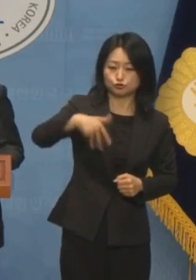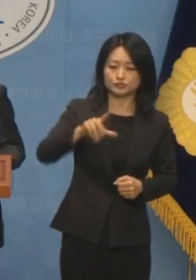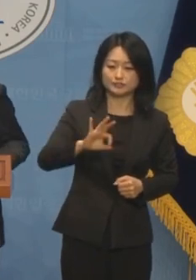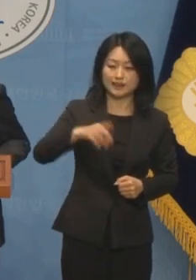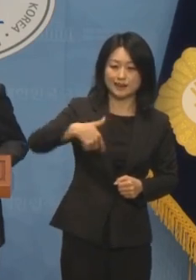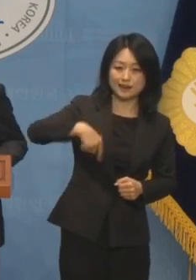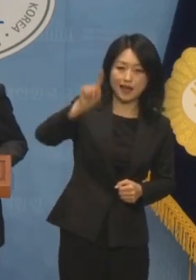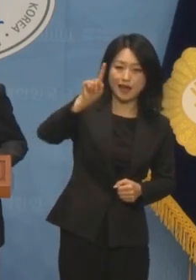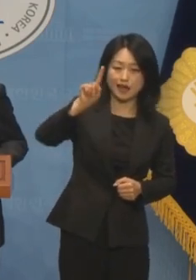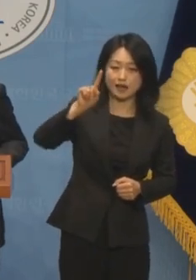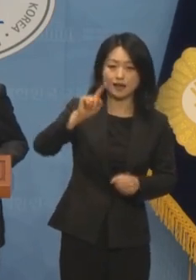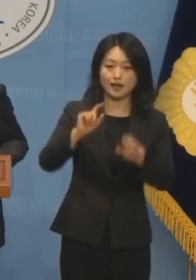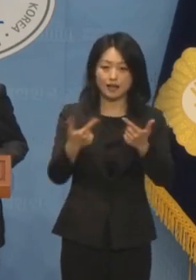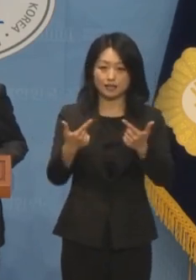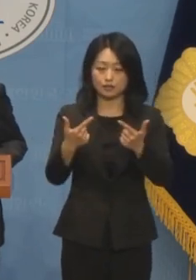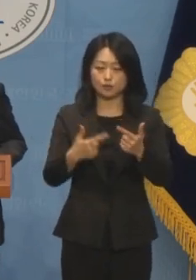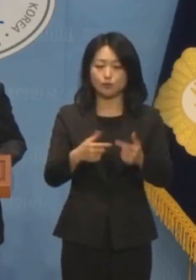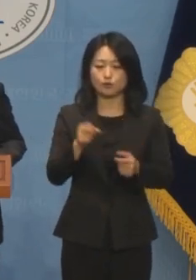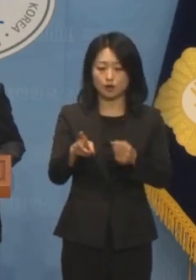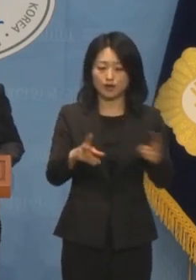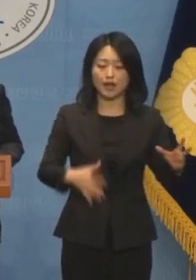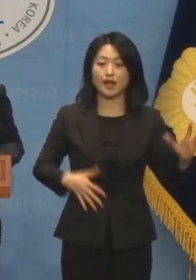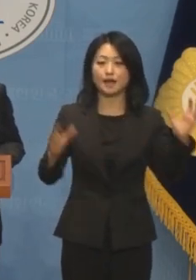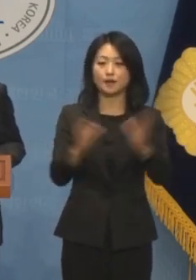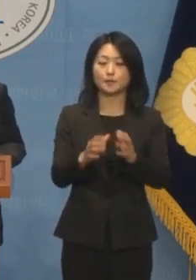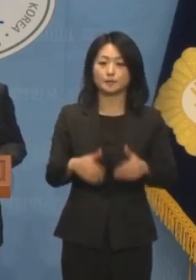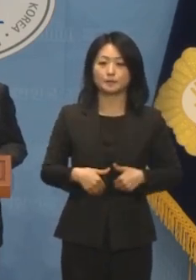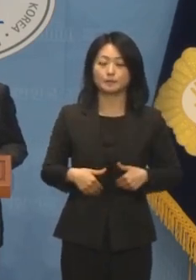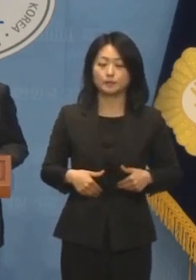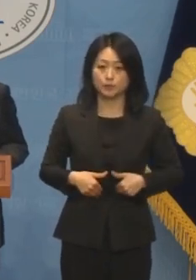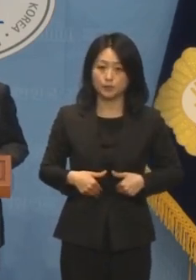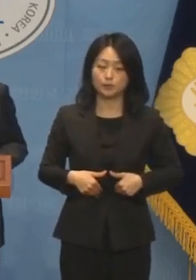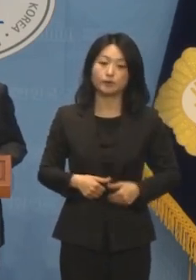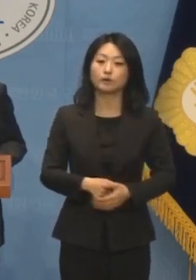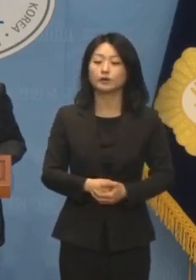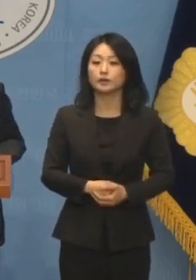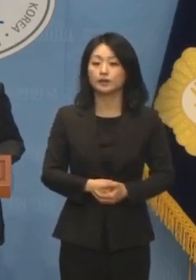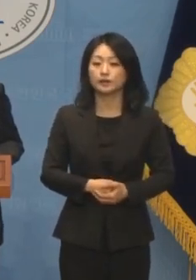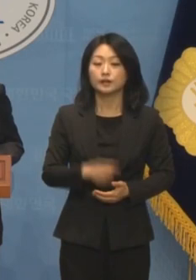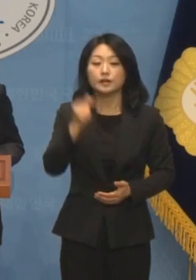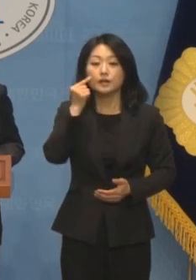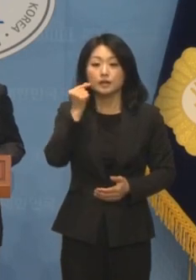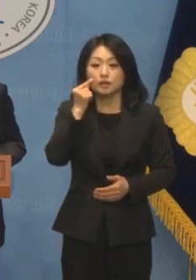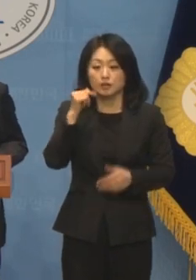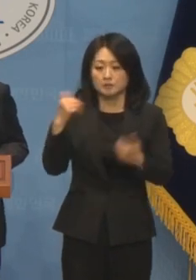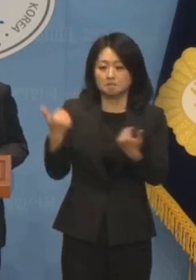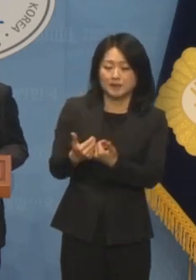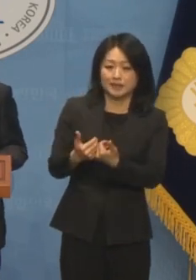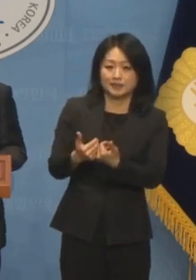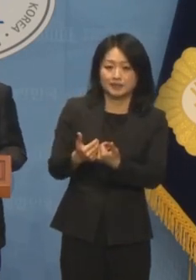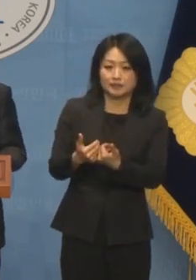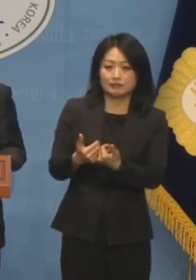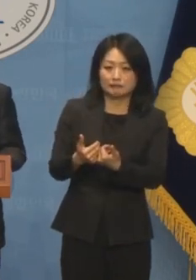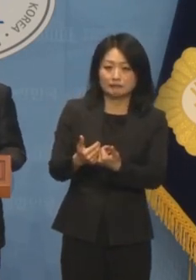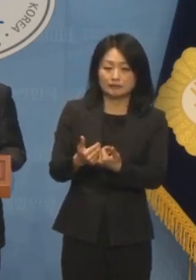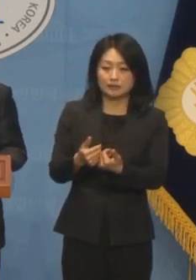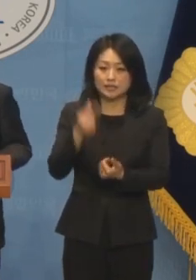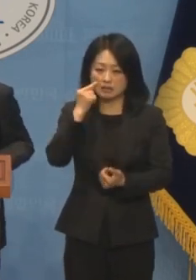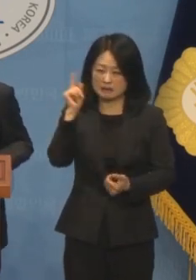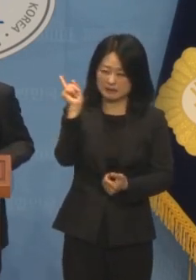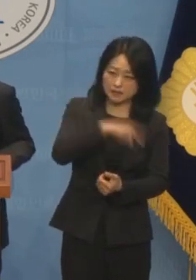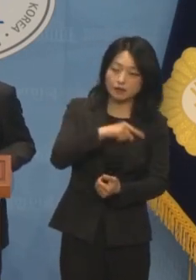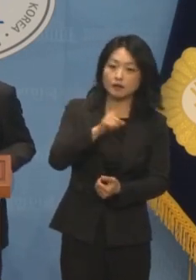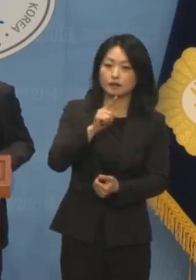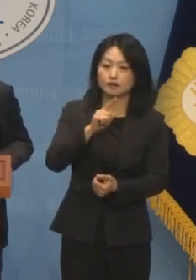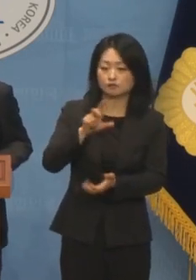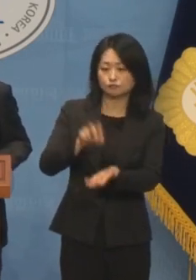초당적인 협력일 뿐입니다. 더 이상 이 문제가 반일 문제로 번지지 않도록